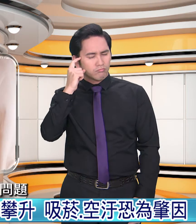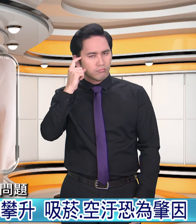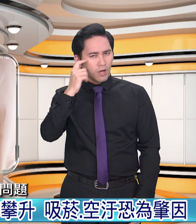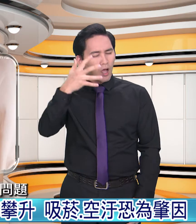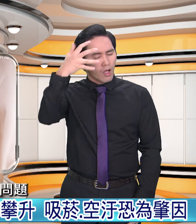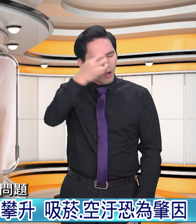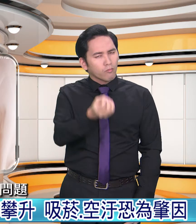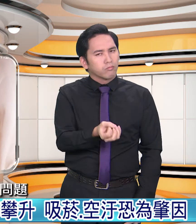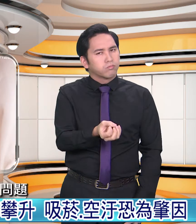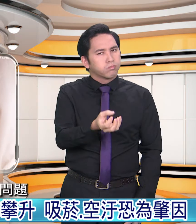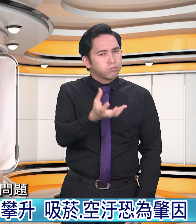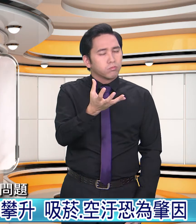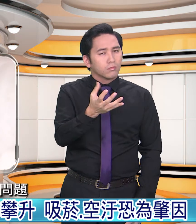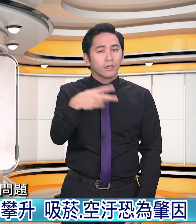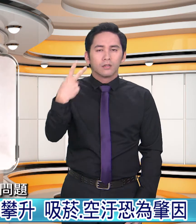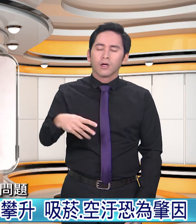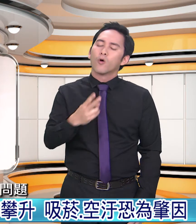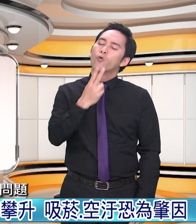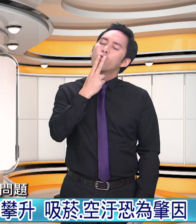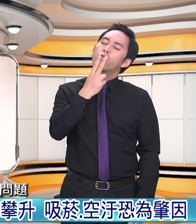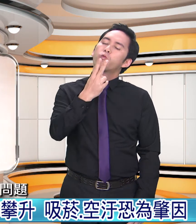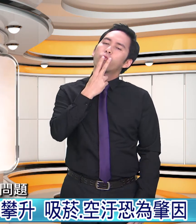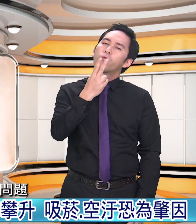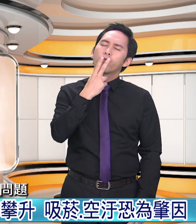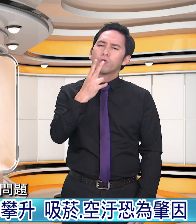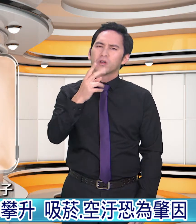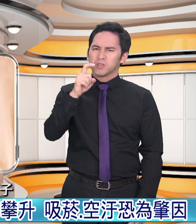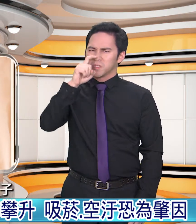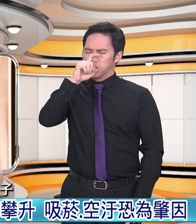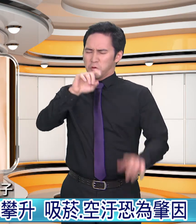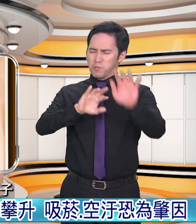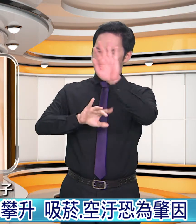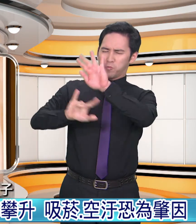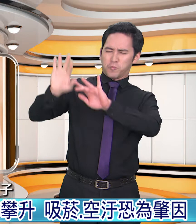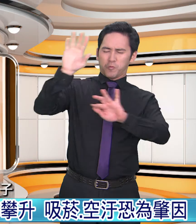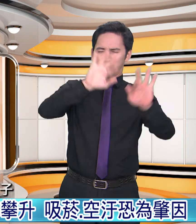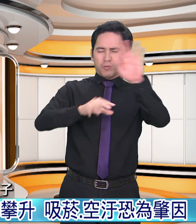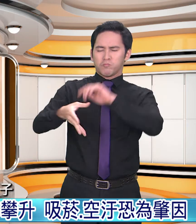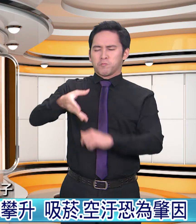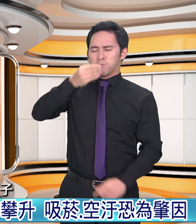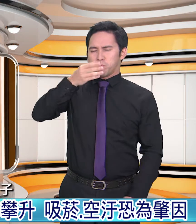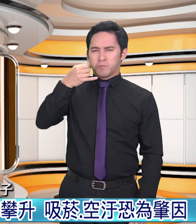以及空气污染的问题，都是致命的危险因子。